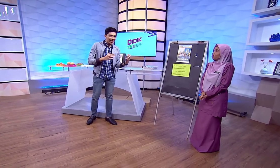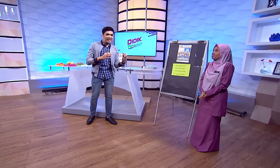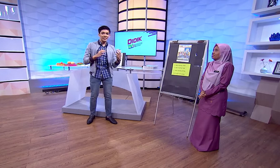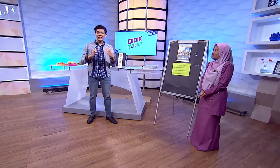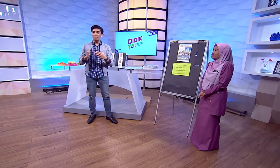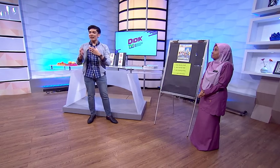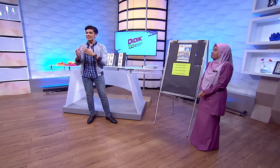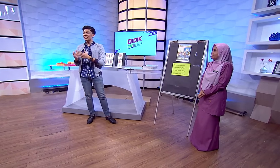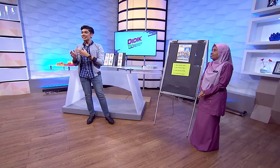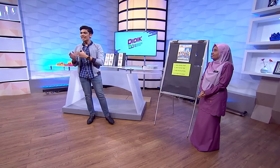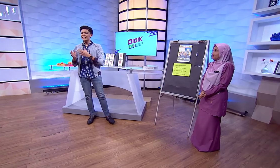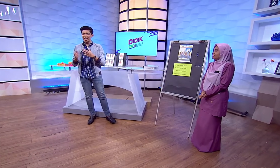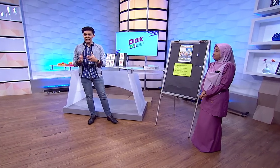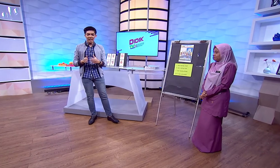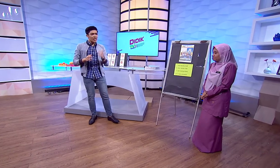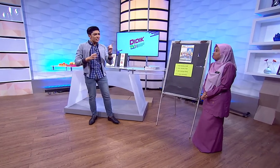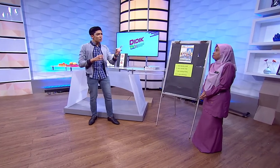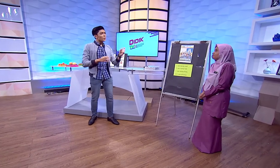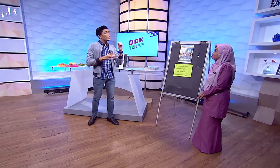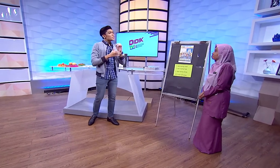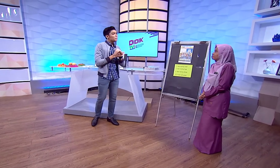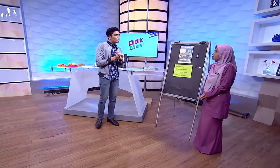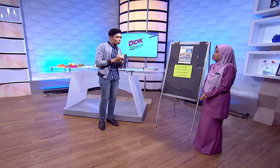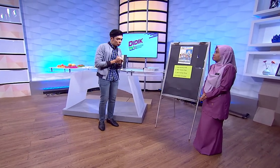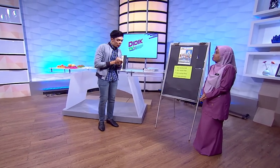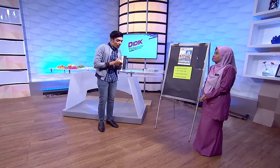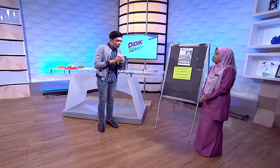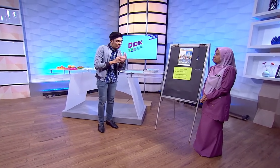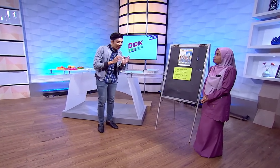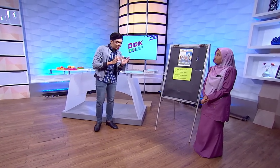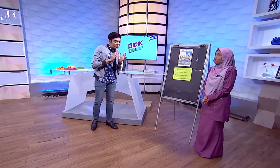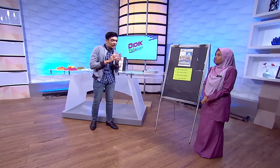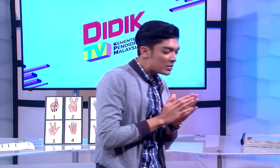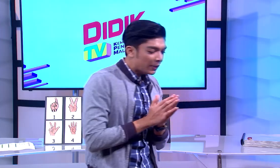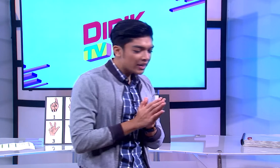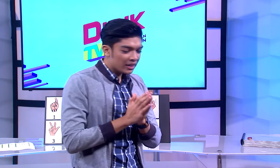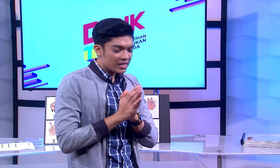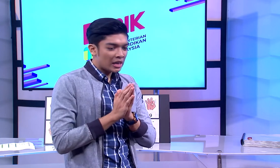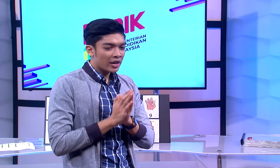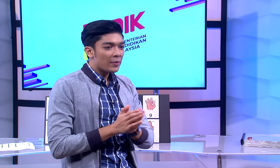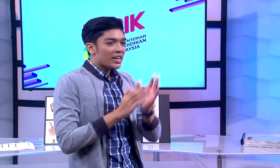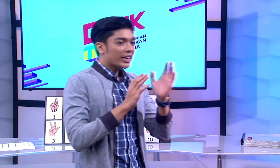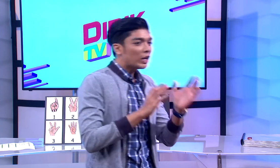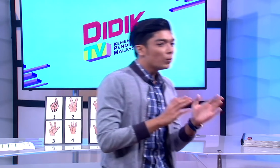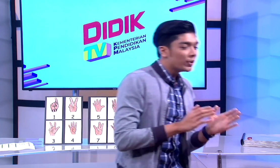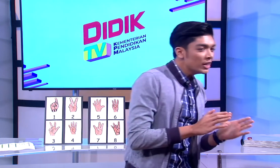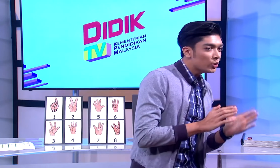adik-adik tentang bahasa isyarat Teguh sebelum tuh Guetta aja saya mencoba anak kita yang suka Oke jangan lupa untuk